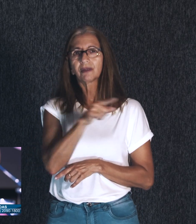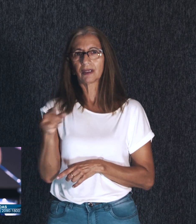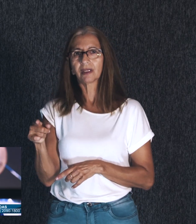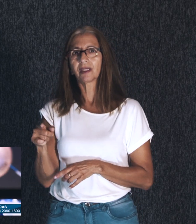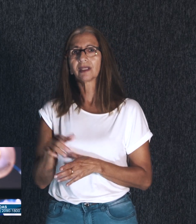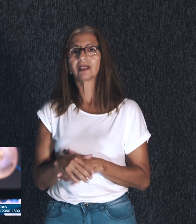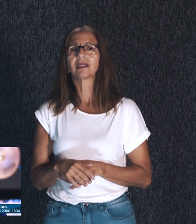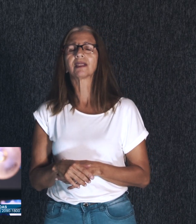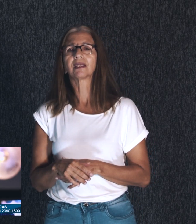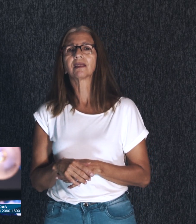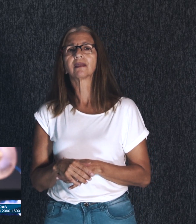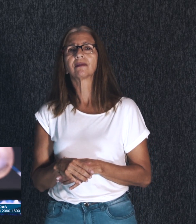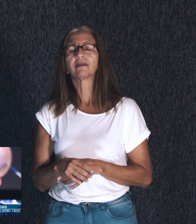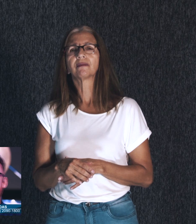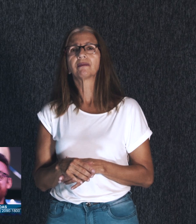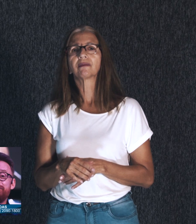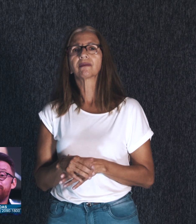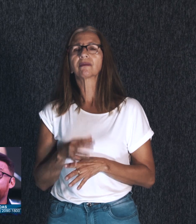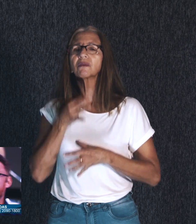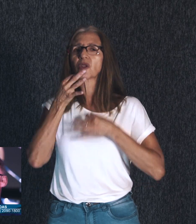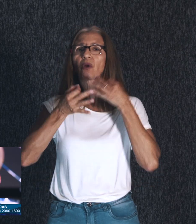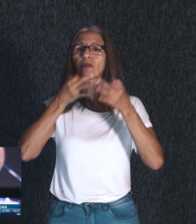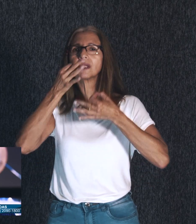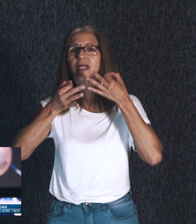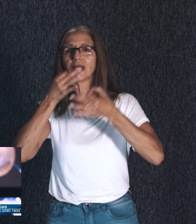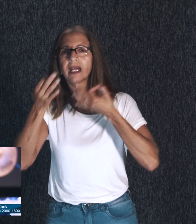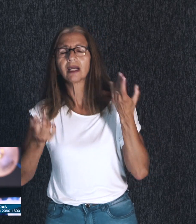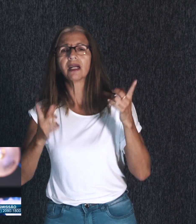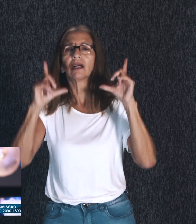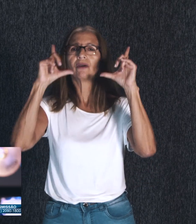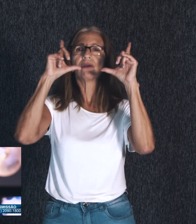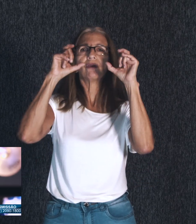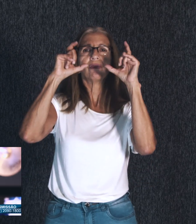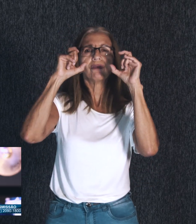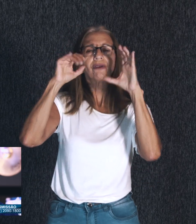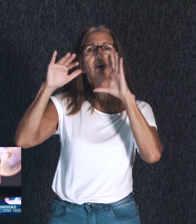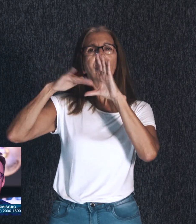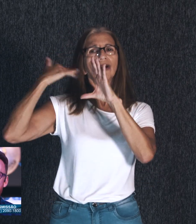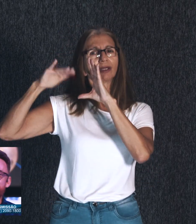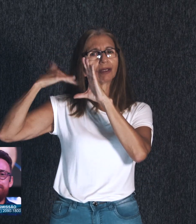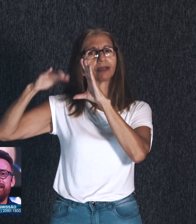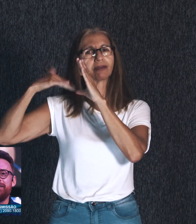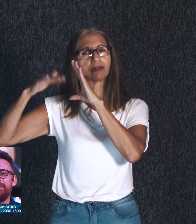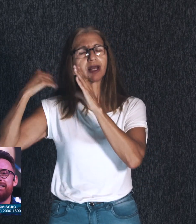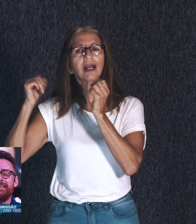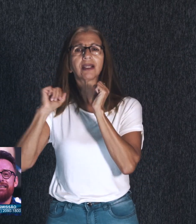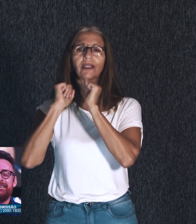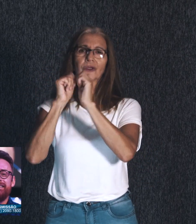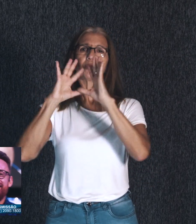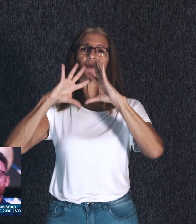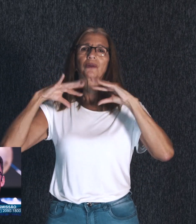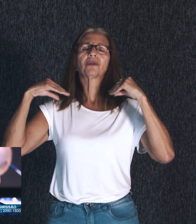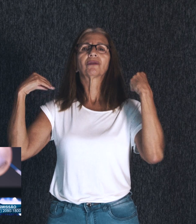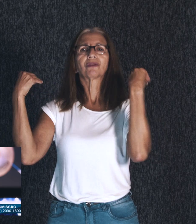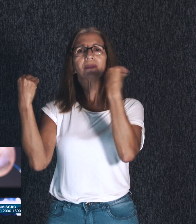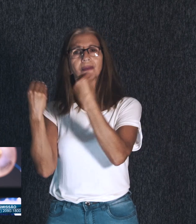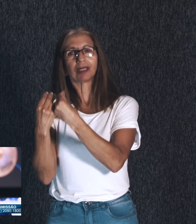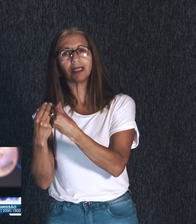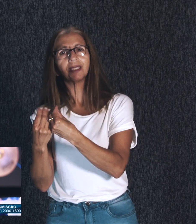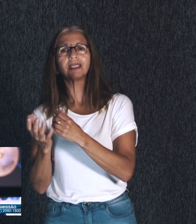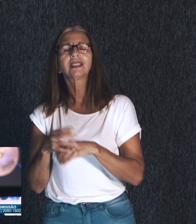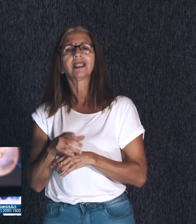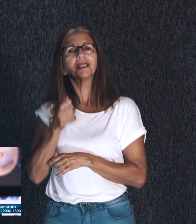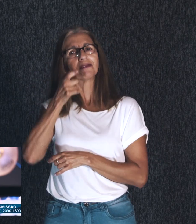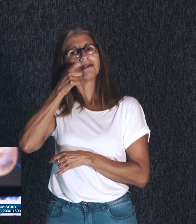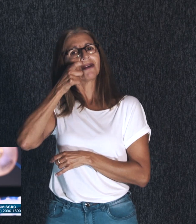dessem um retorno para nós. Mande fotos, né? Você com a sua família reunida, assistindo